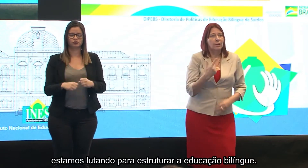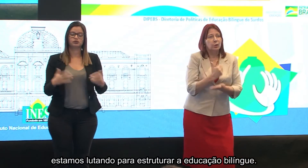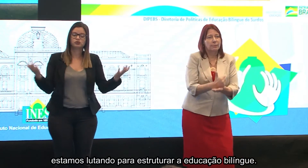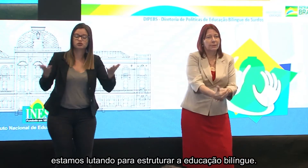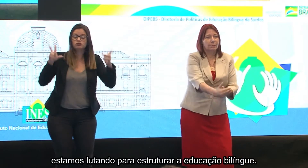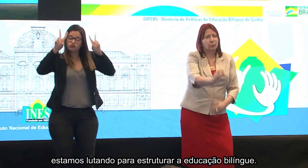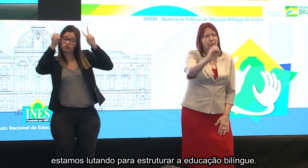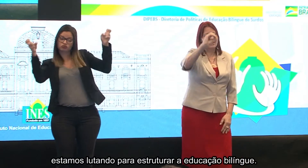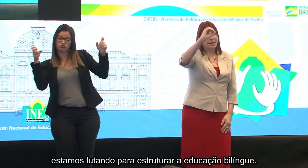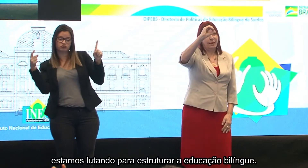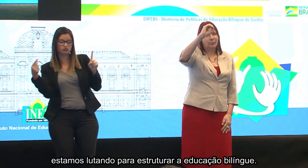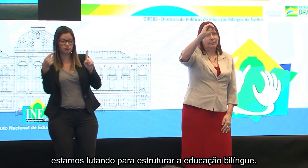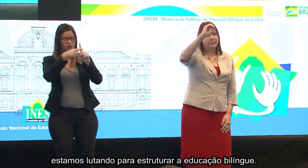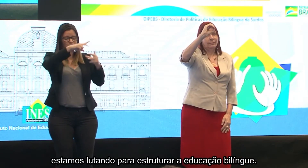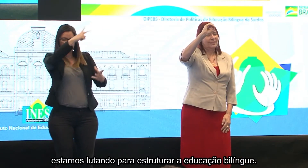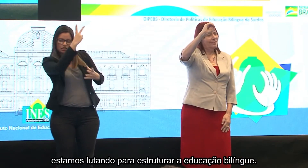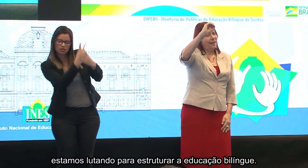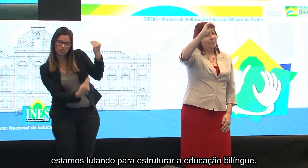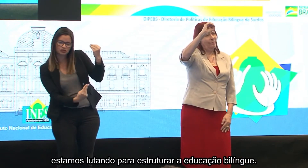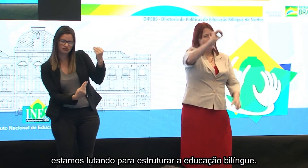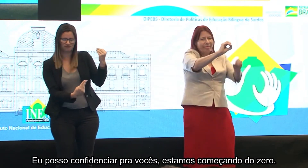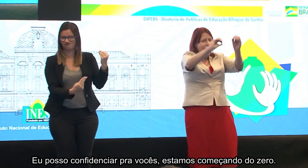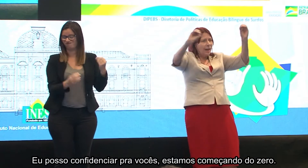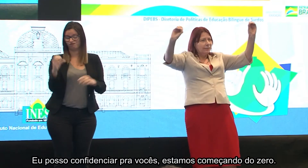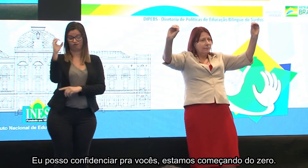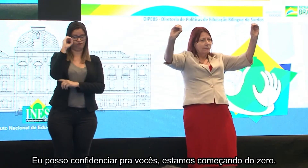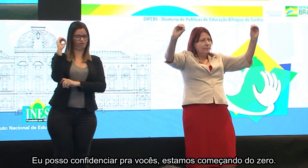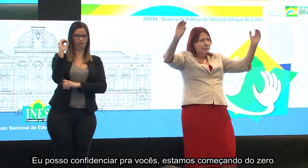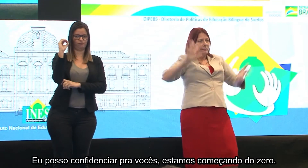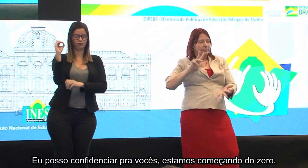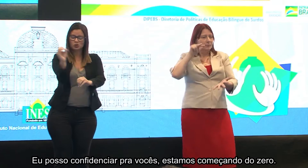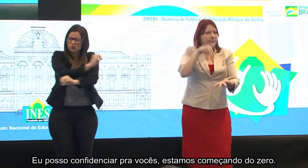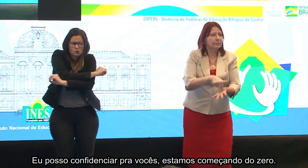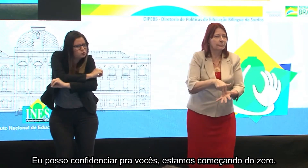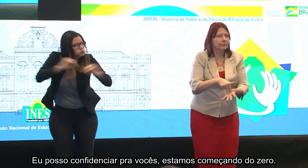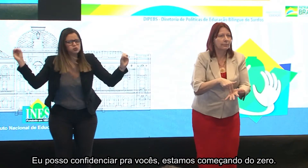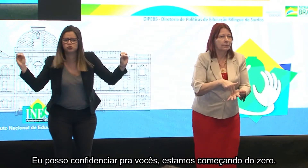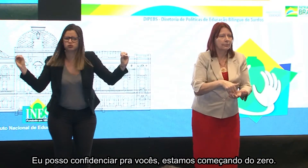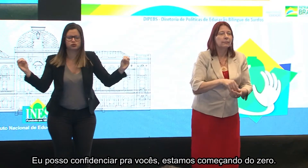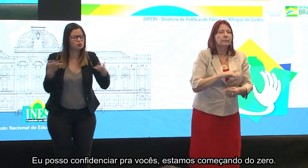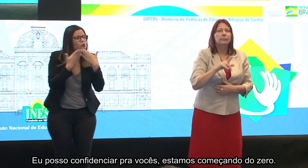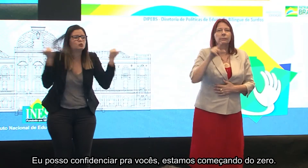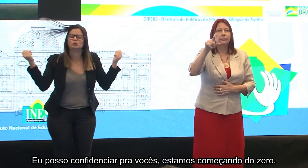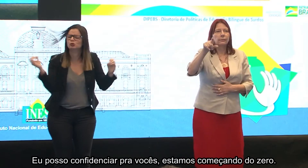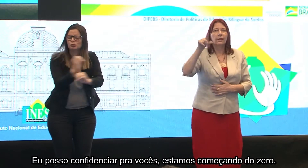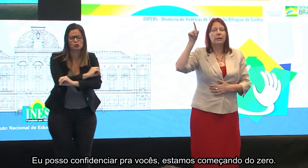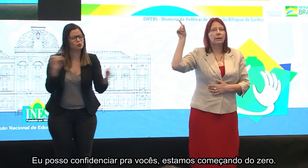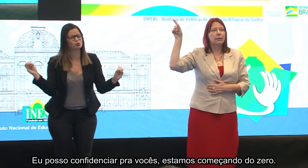estamos lutando para estruturar a educação bilíngue. Eu posso confidenciar para vocês, estamos começando do zero.